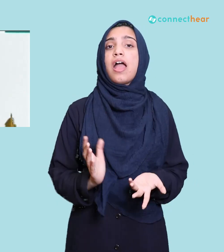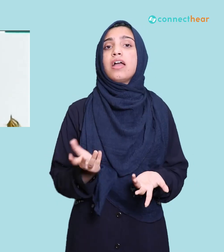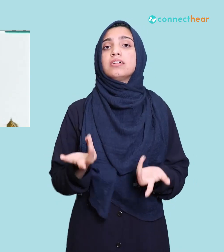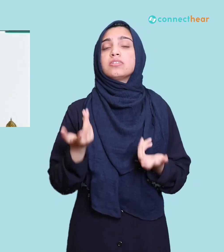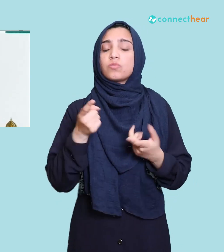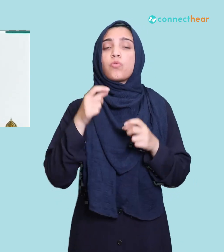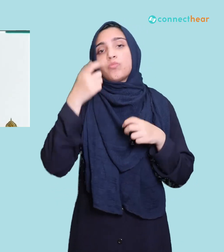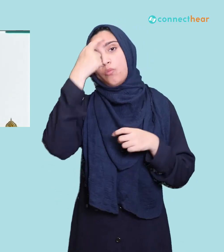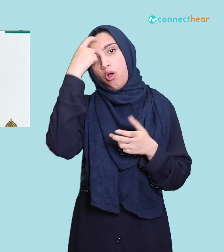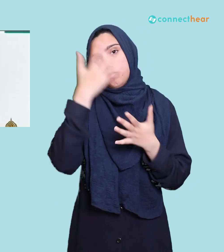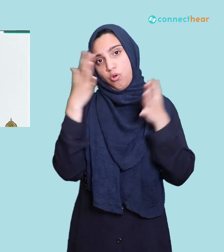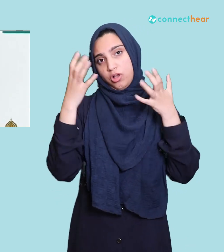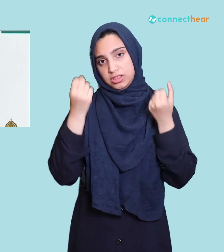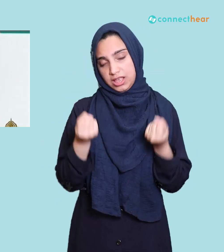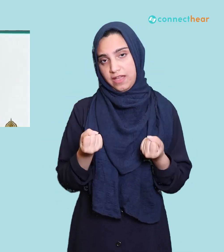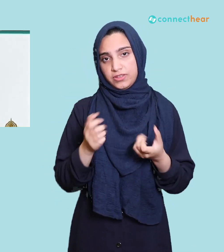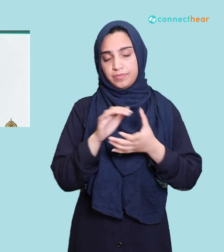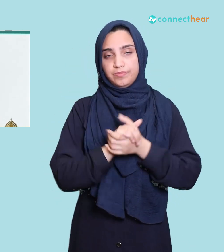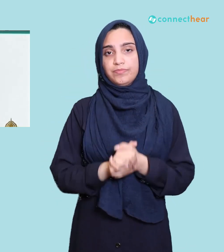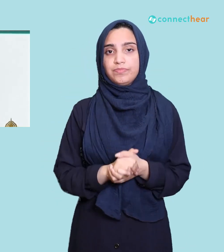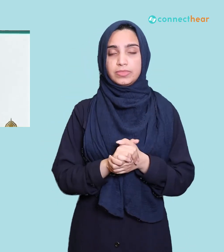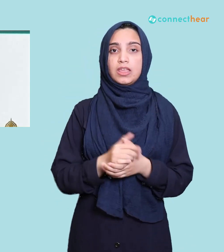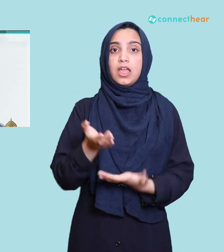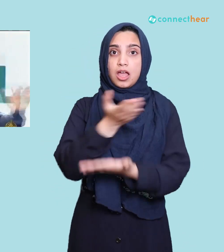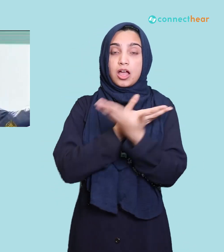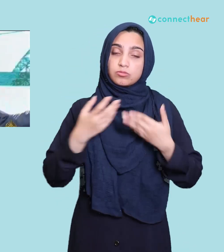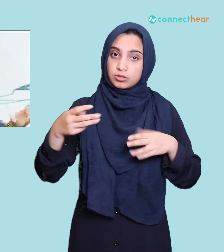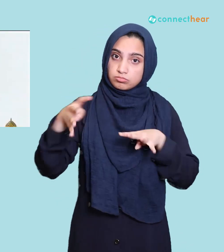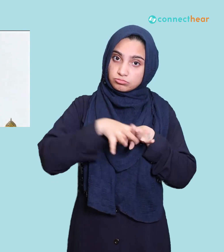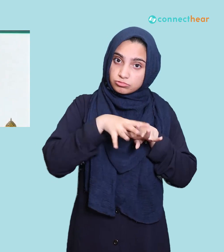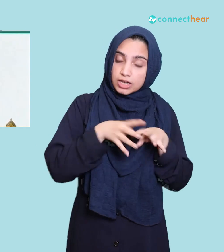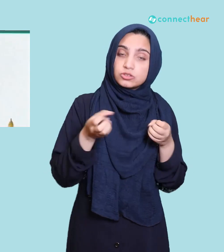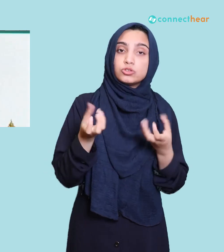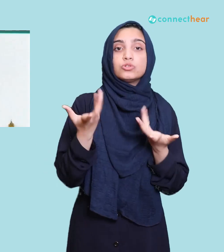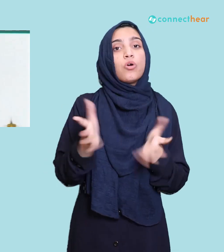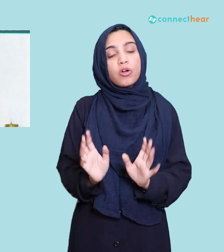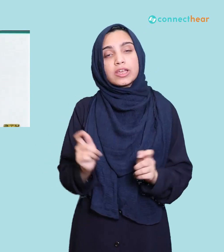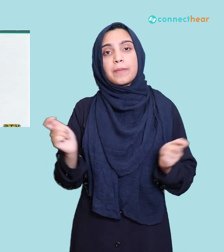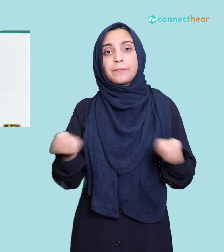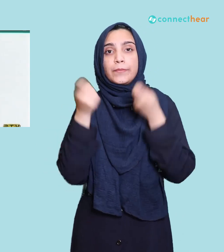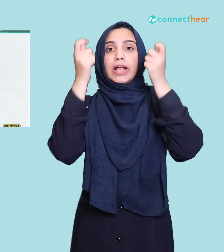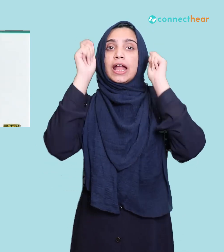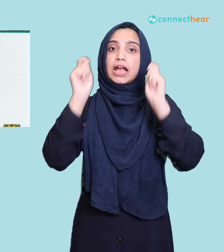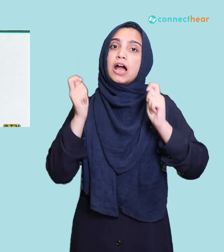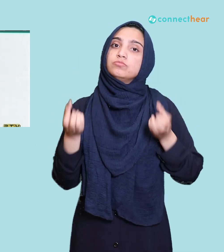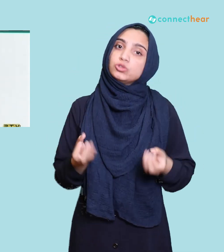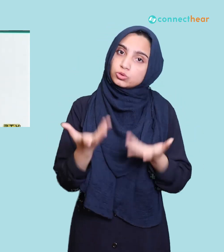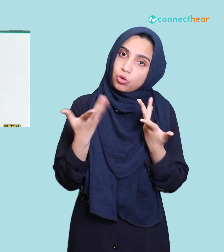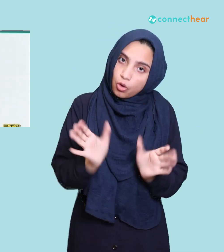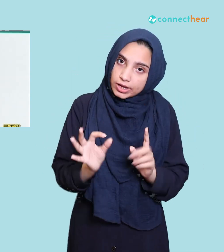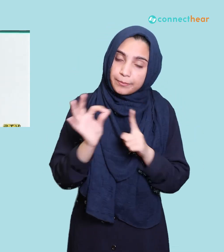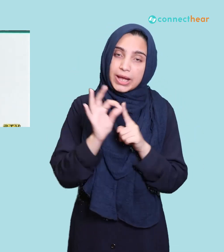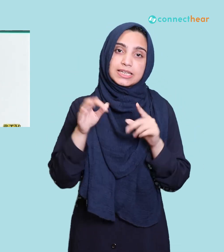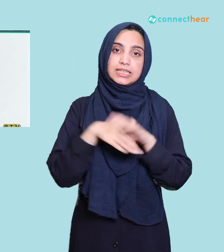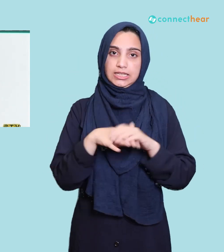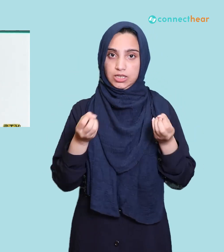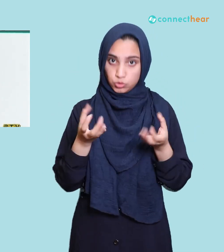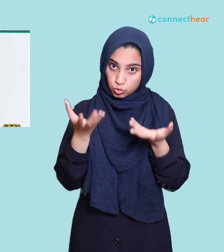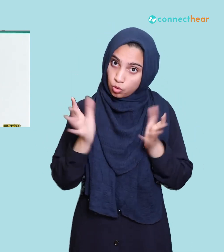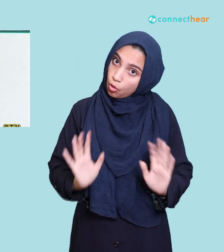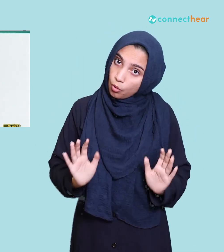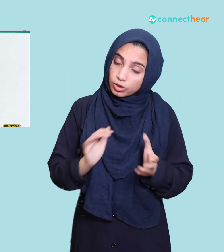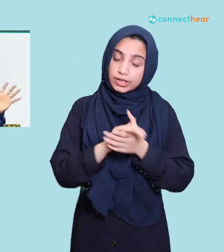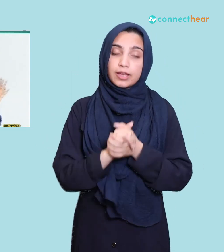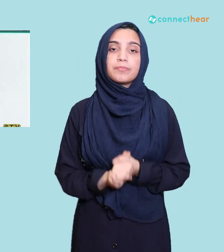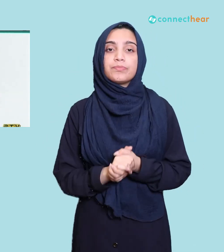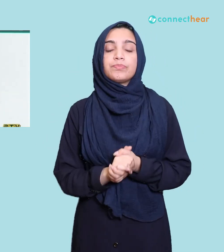بڑی جلدی کھول دی، کنسٹرکشن بڑی جلدی کھول دی، ہم نے اپنے ایگریکلچر کو بالکل روکا نہیں، اور ساتھ ساتھ